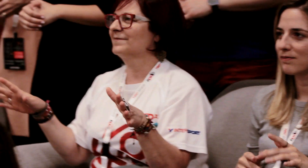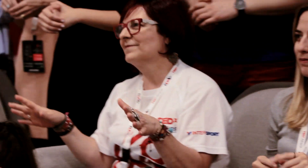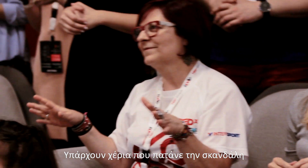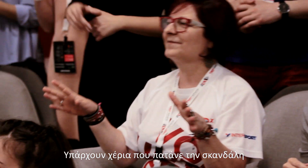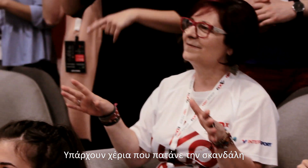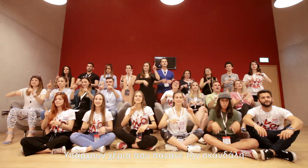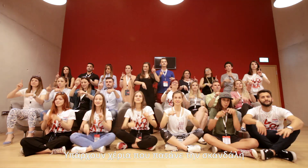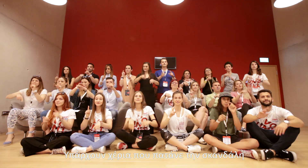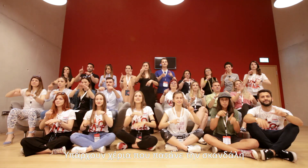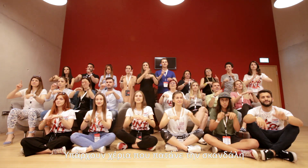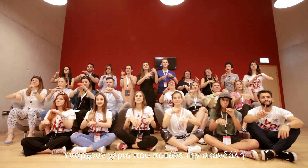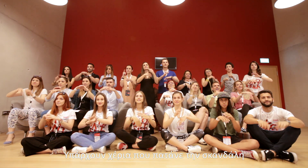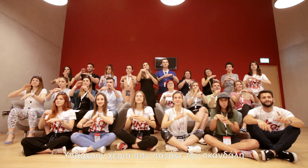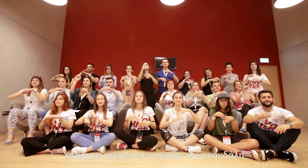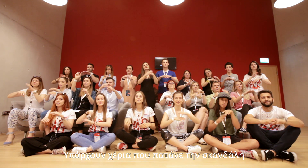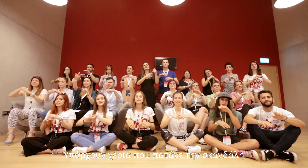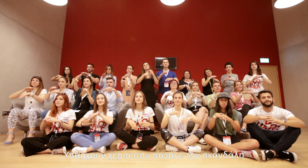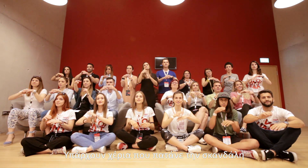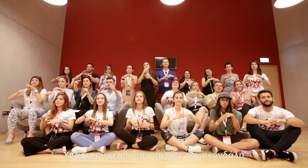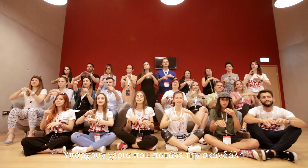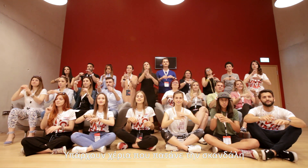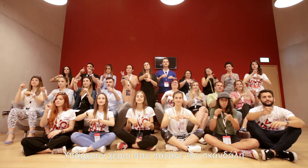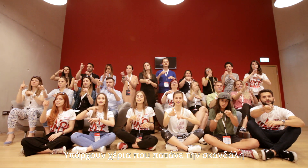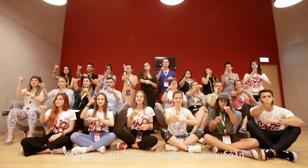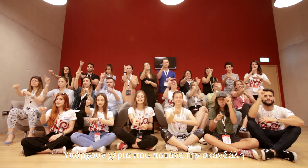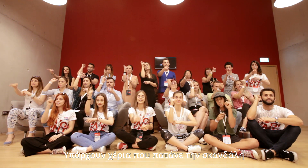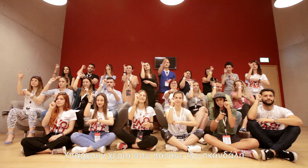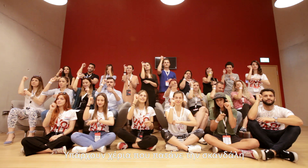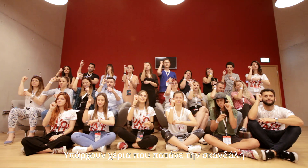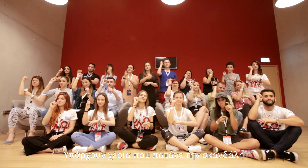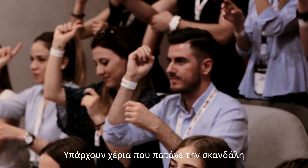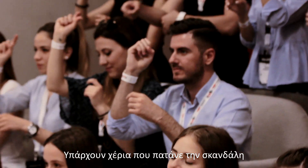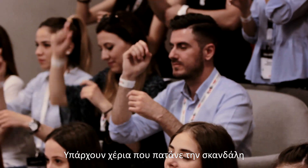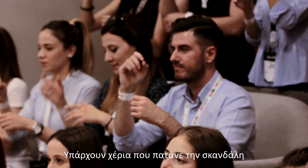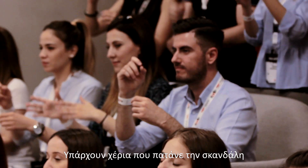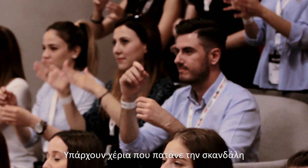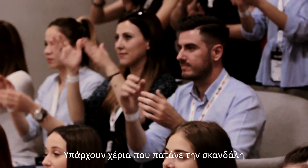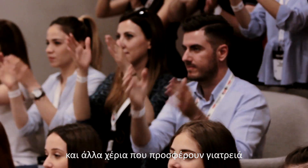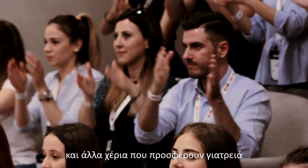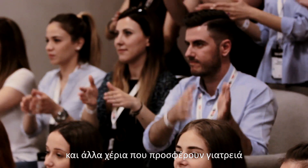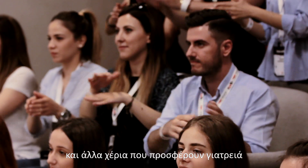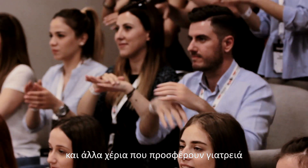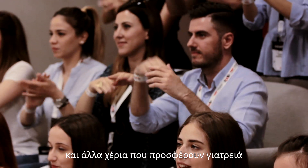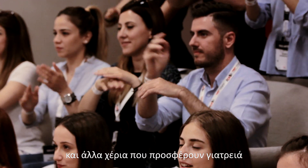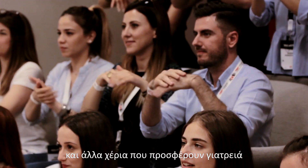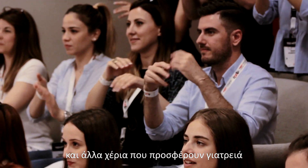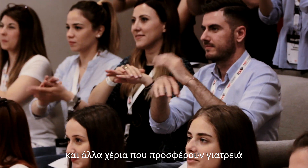Υπάρχουν χέρια που πατάνε τη σκανδάλι και άλλα χέρια που